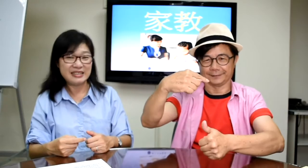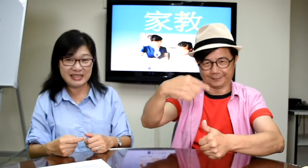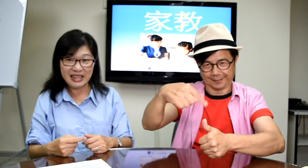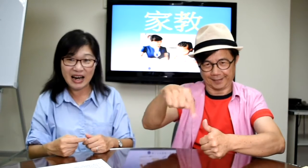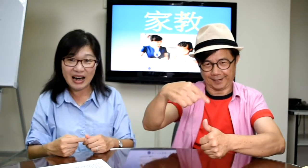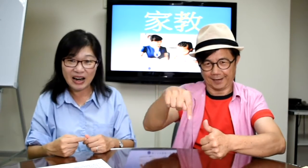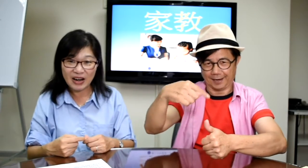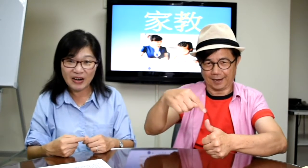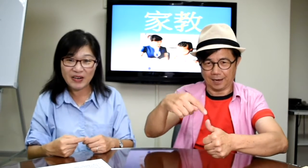教、